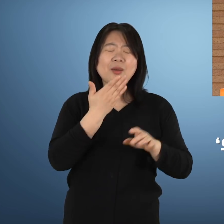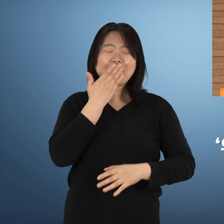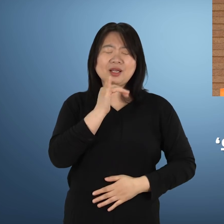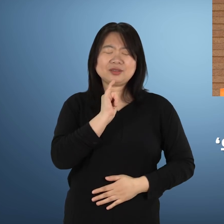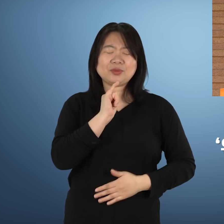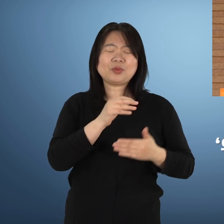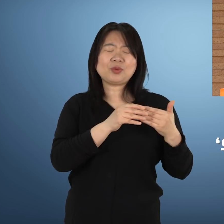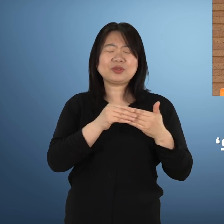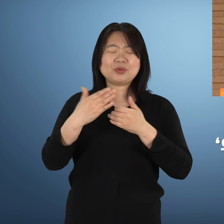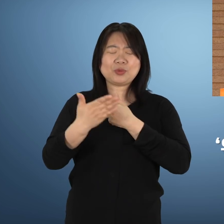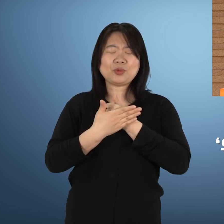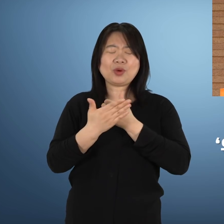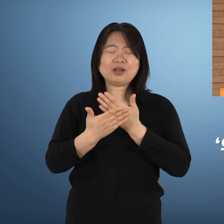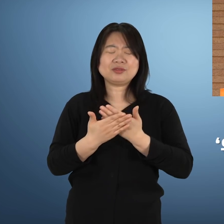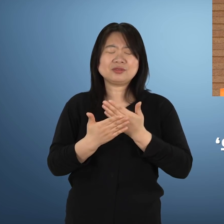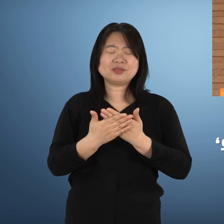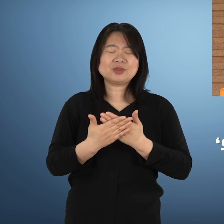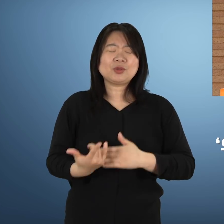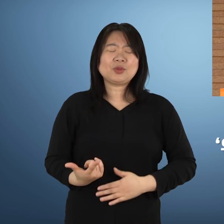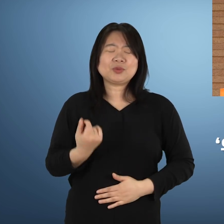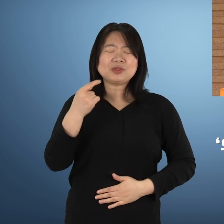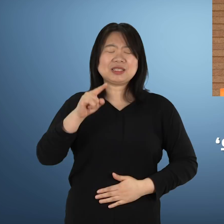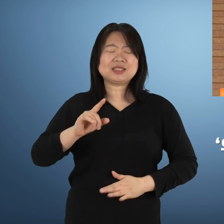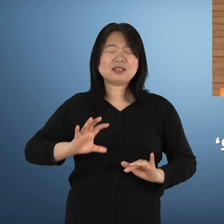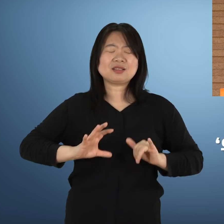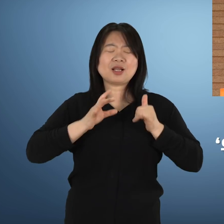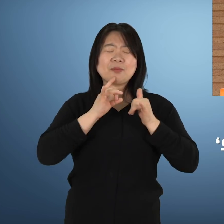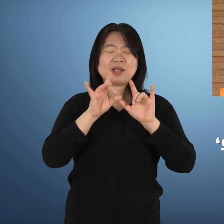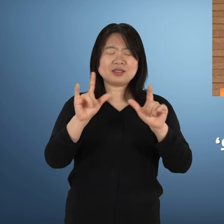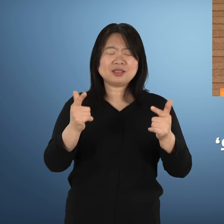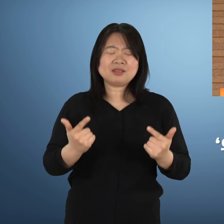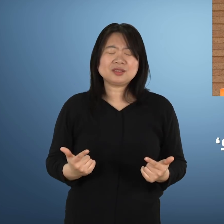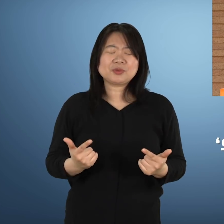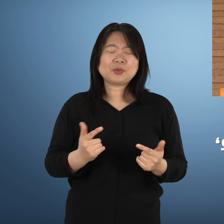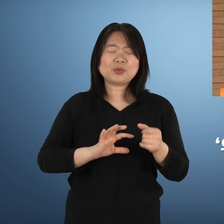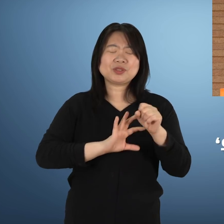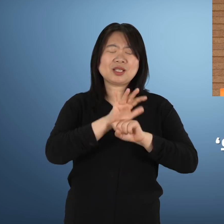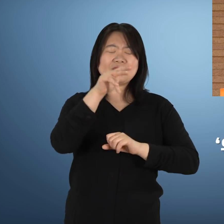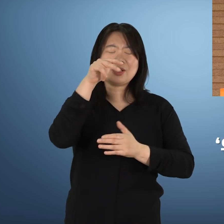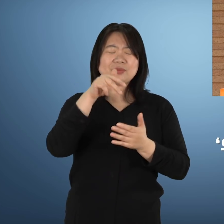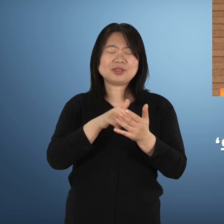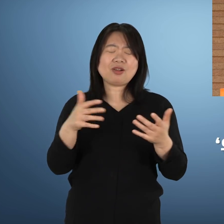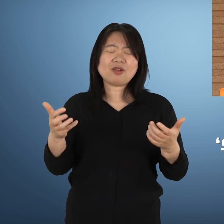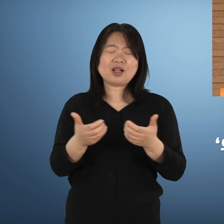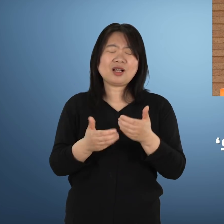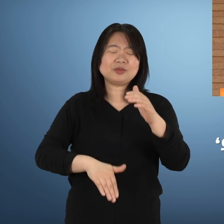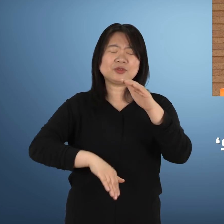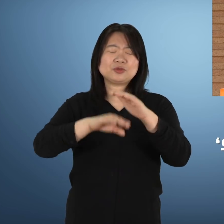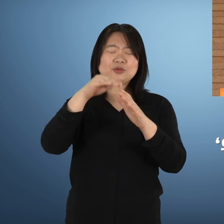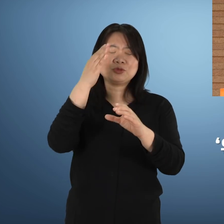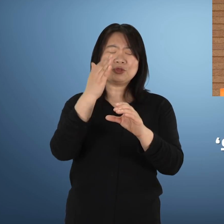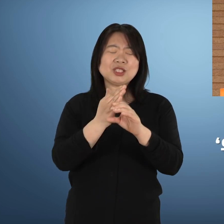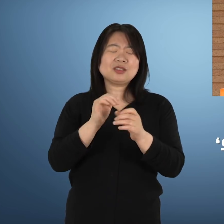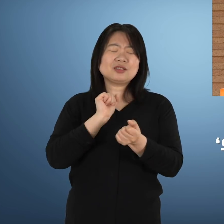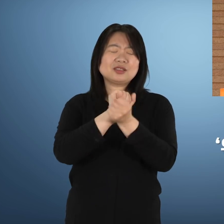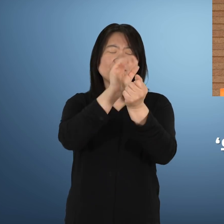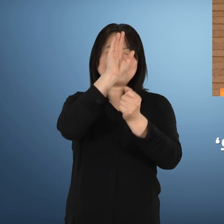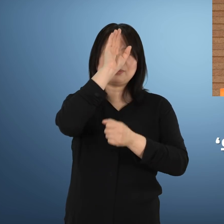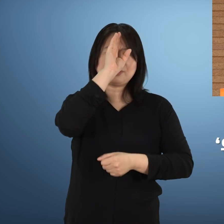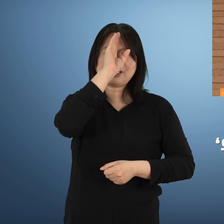걷도록 도와주시며, 속히 이 땅에 뿐만 아니라 세계적으로 창궐해 있는 이